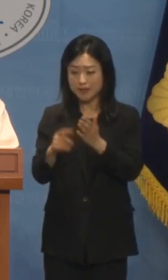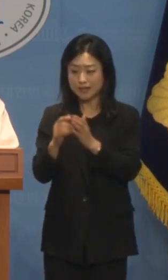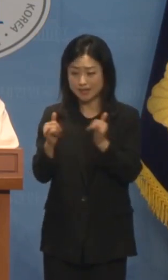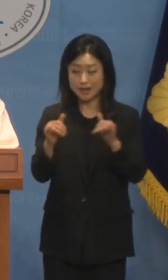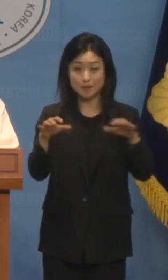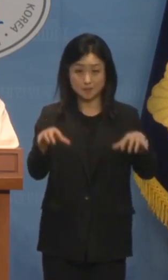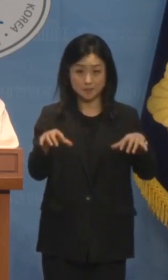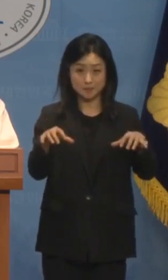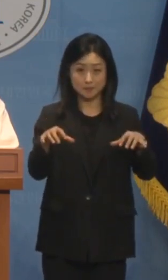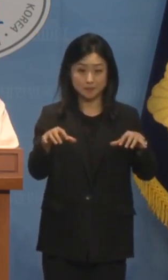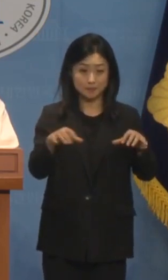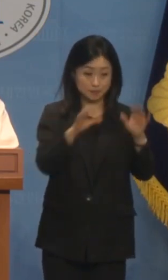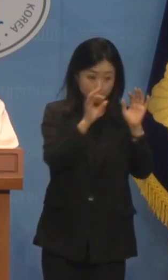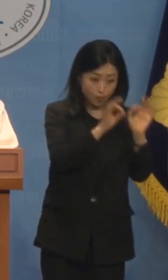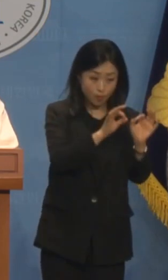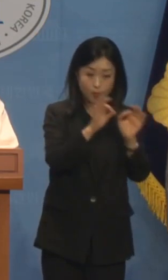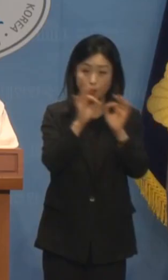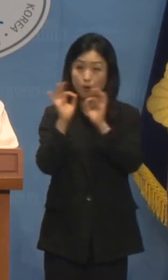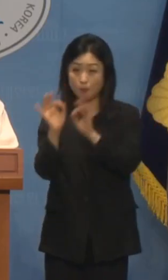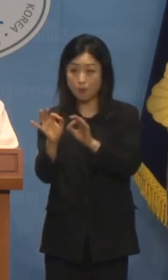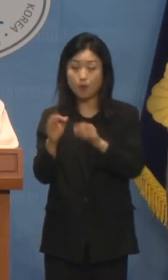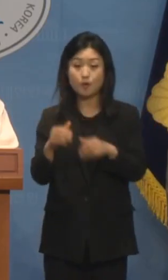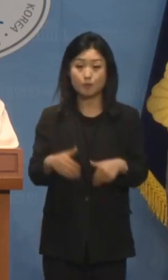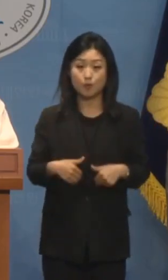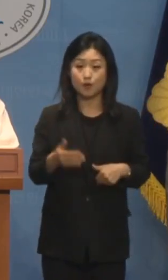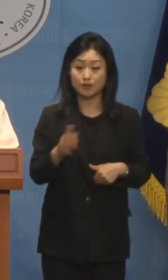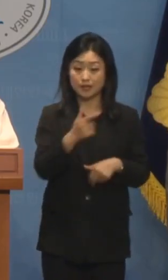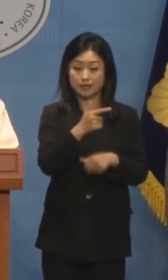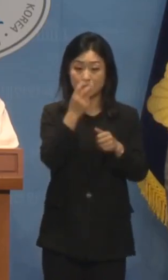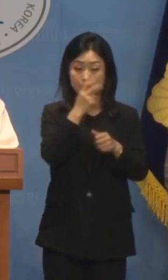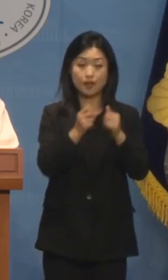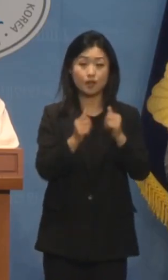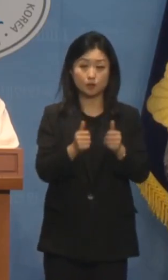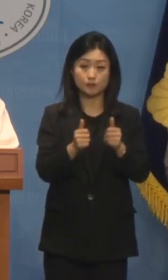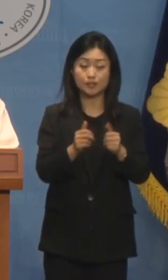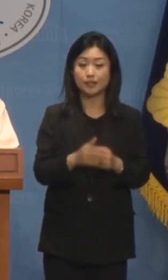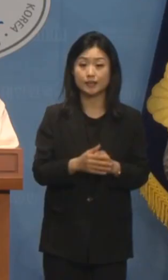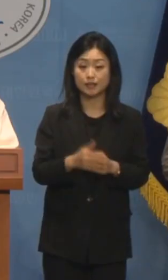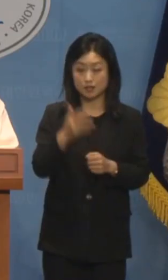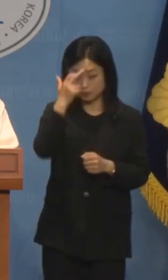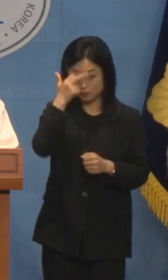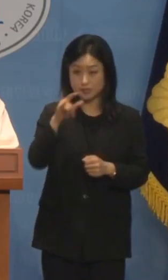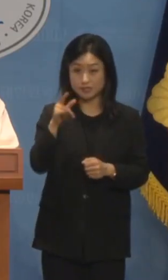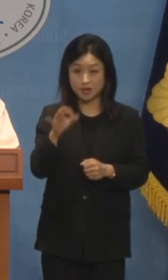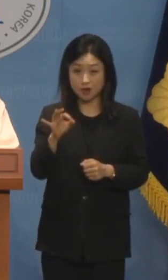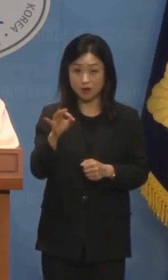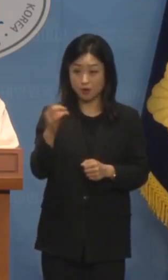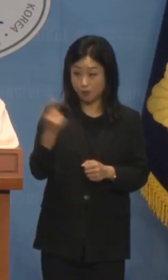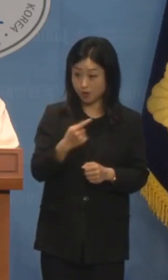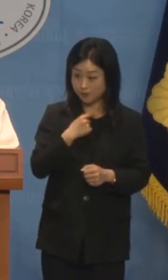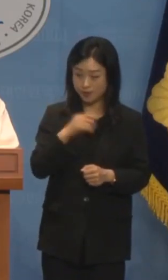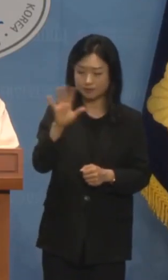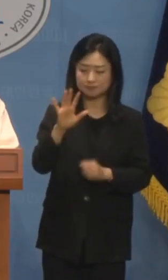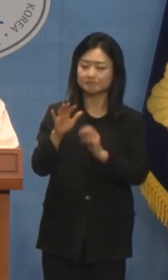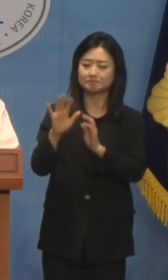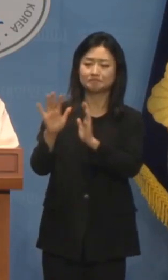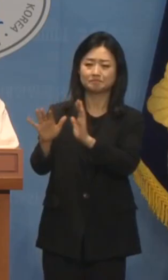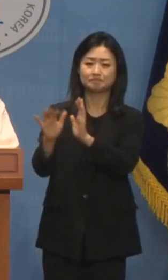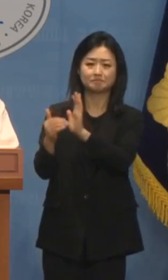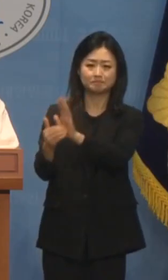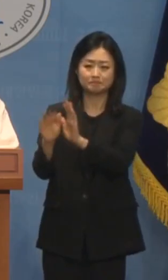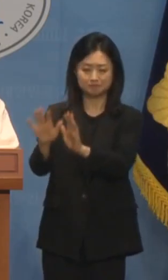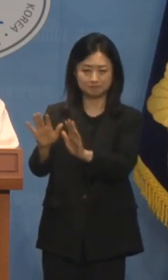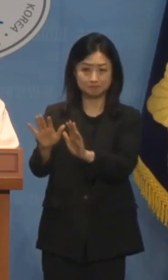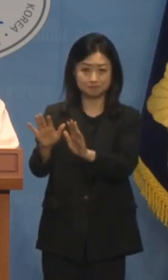결정을 내려야 하는데 대검은 직접 나서 설명하겠다는 취재영 목사의 주장을 묵살하였고 이미 무혐의라고